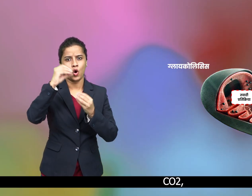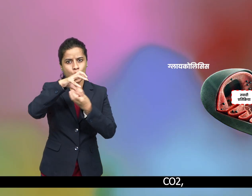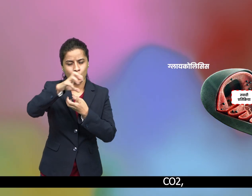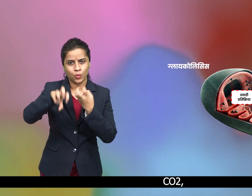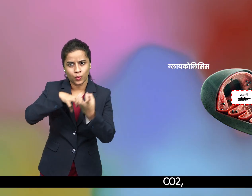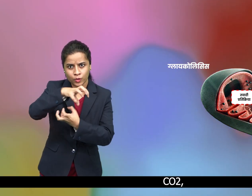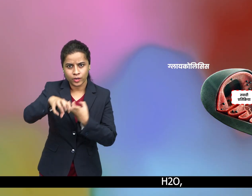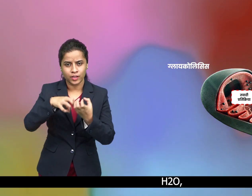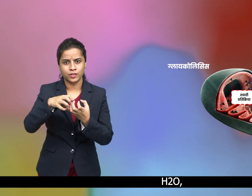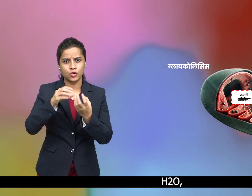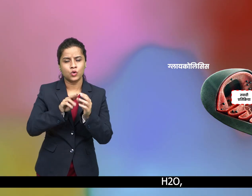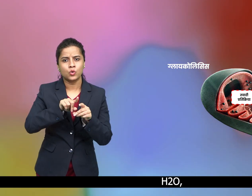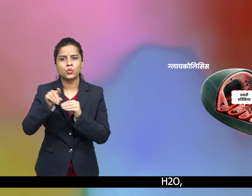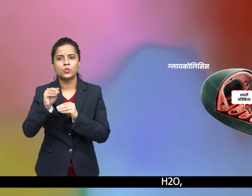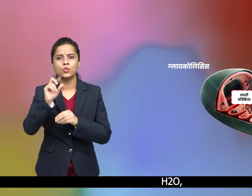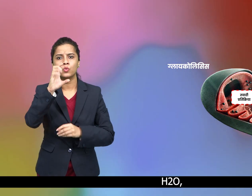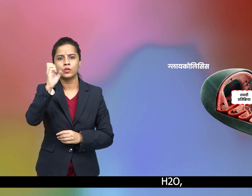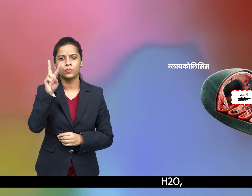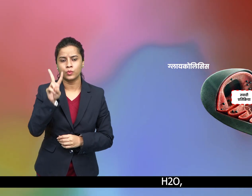CO2, H2O,